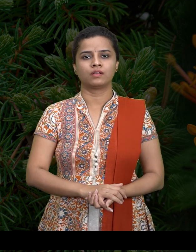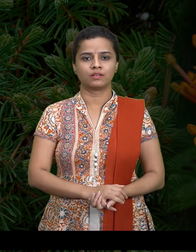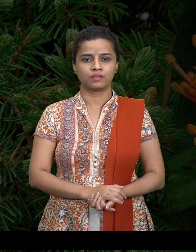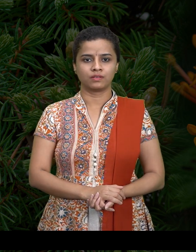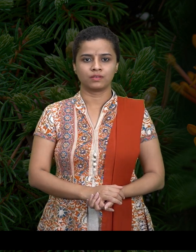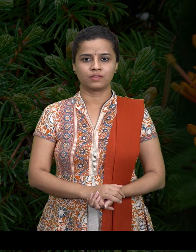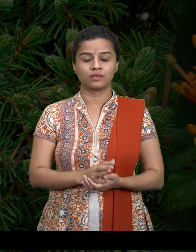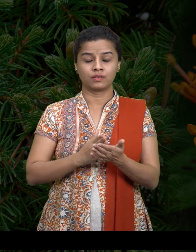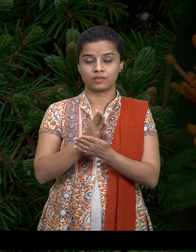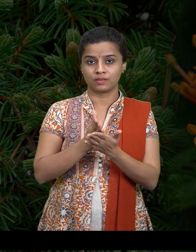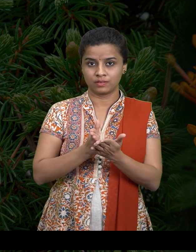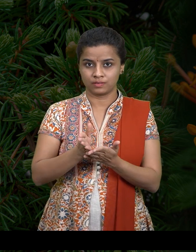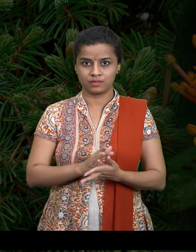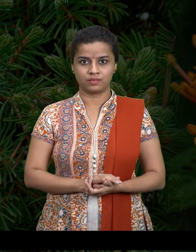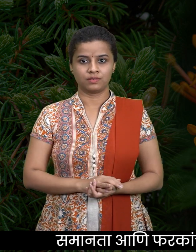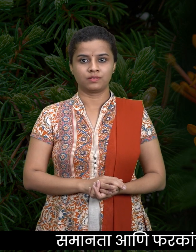वर्गीकरण